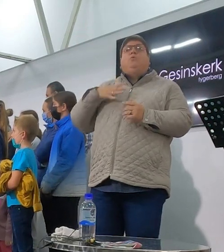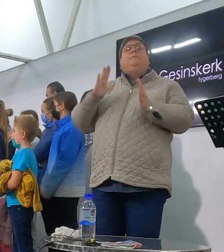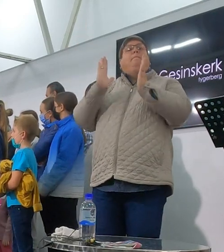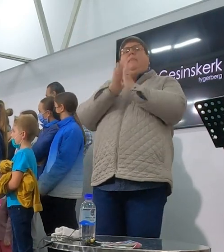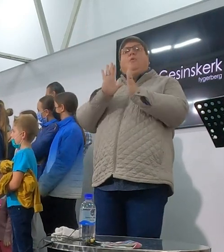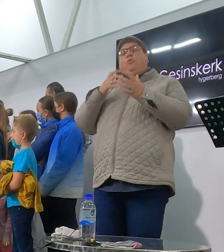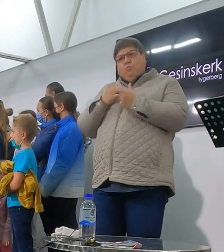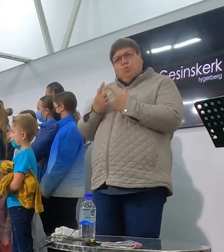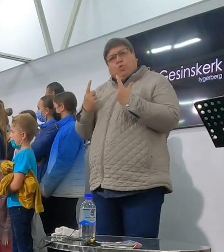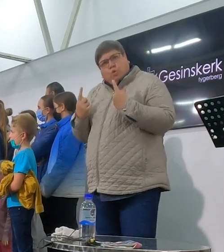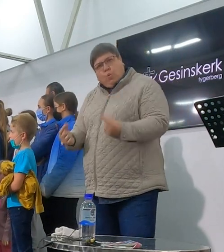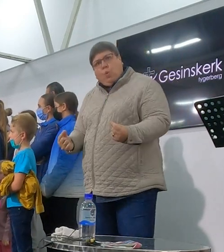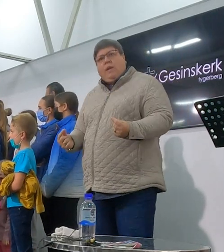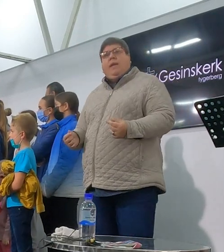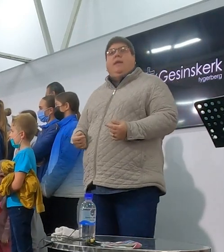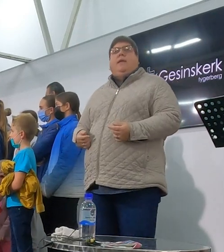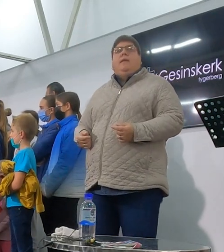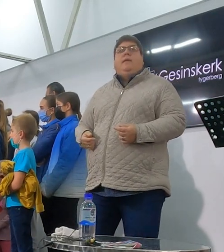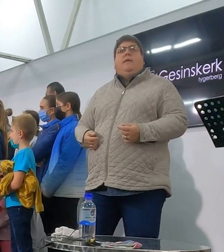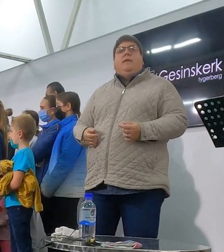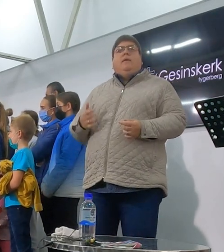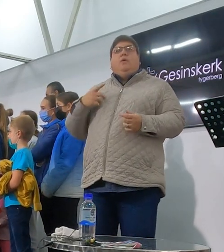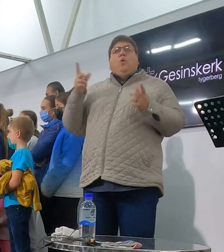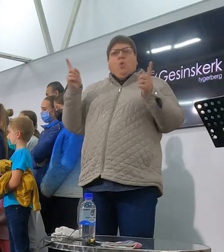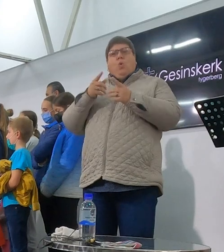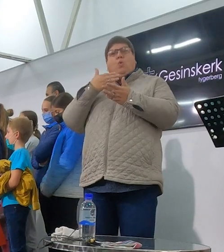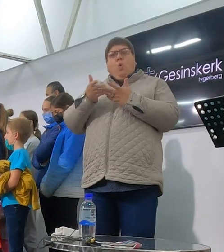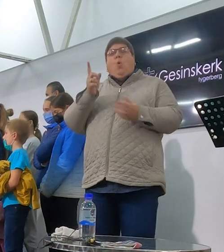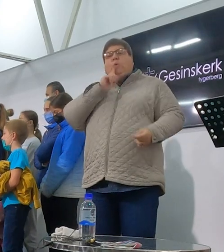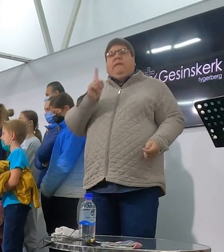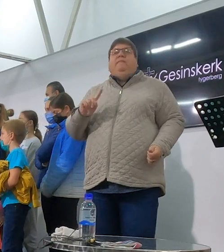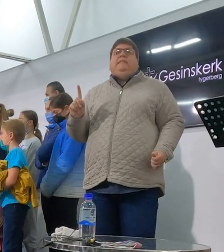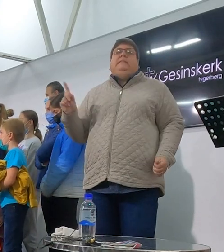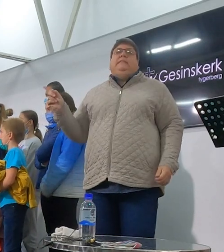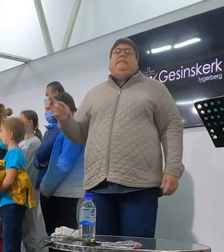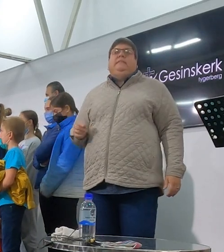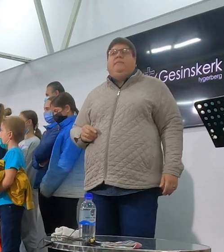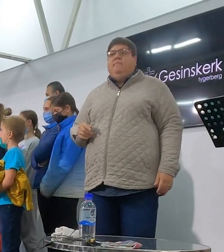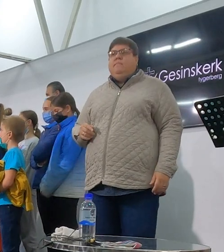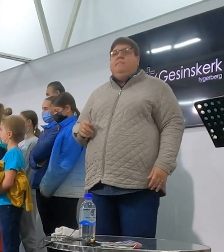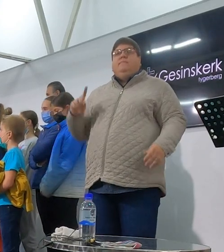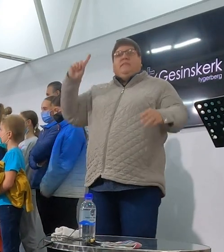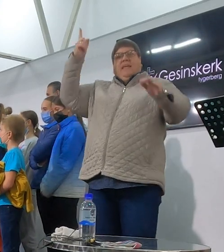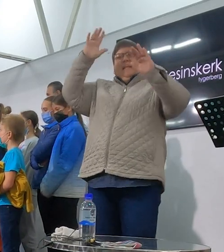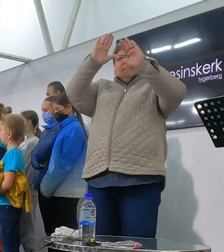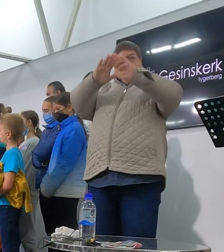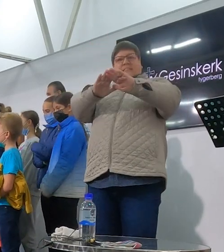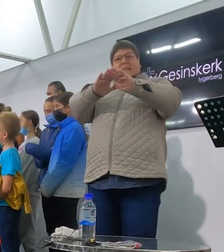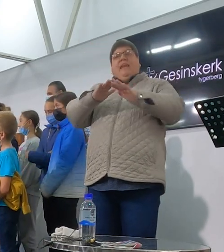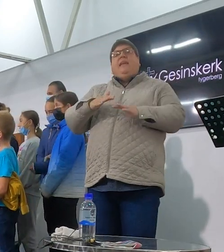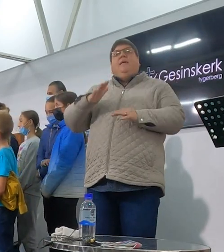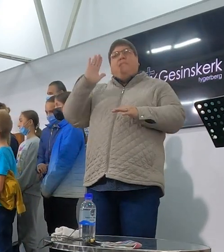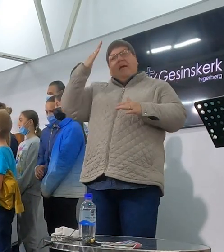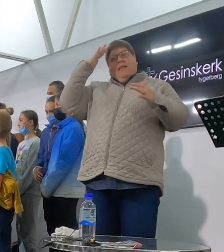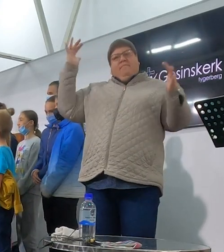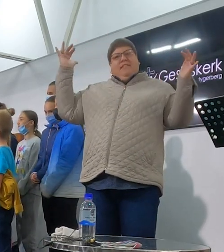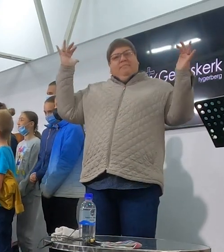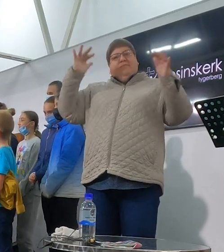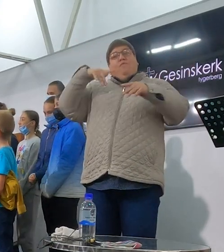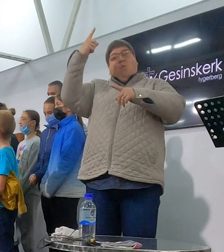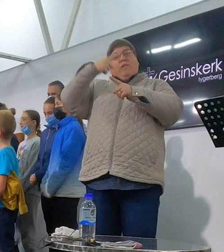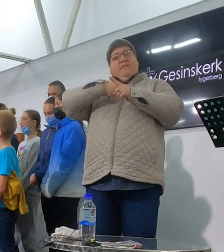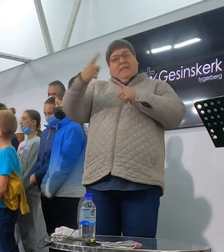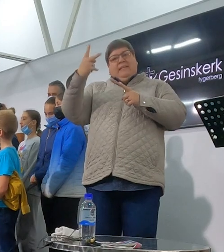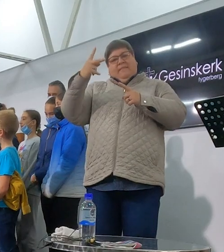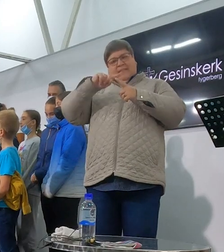ook doen, nê? Ek kort onderwysers en onderwyseresse. Skryf julle naam op. Die Here seën vir julle. Baie dankie dat julle volgende was. Volgende week,